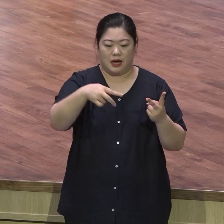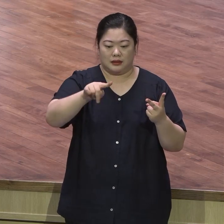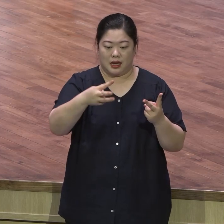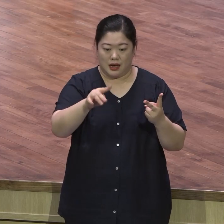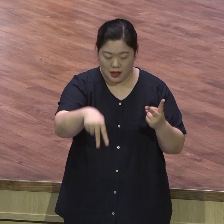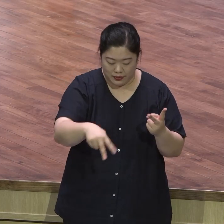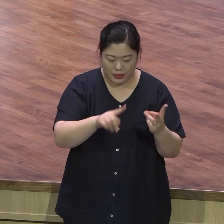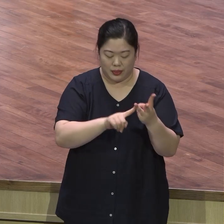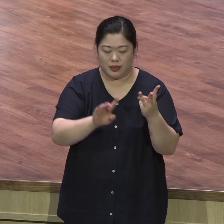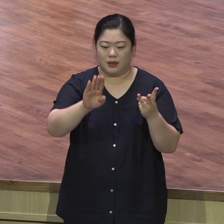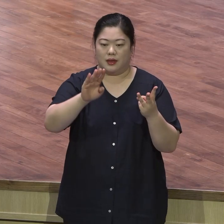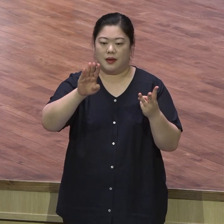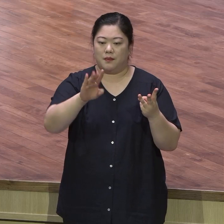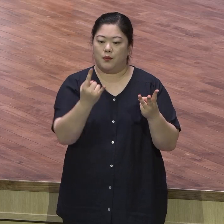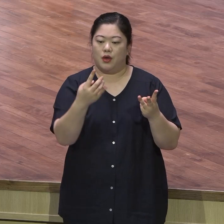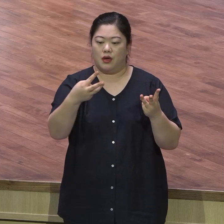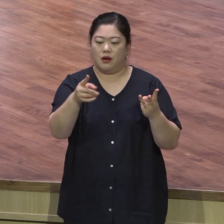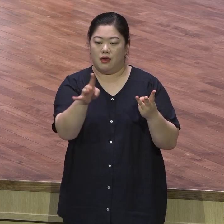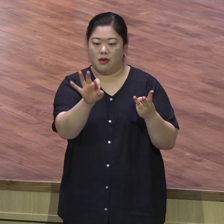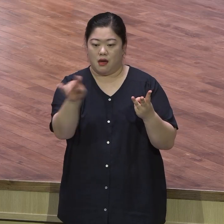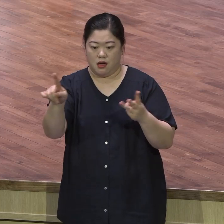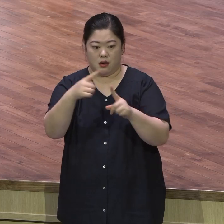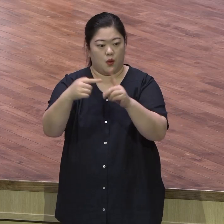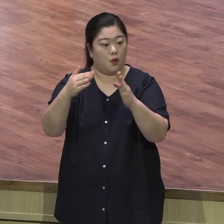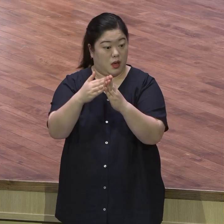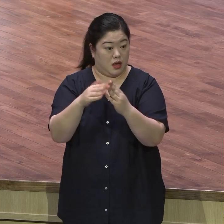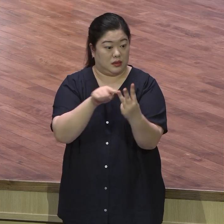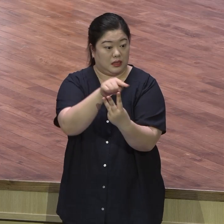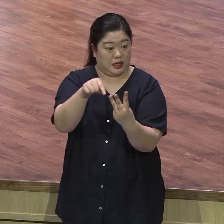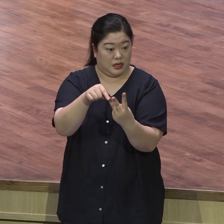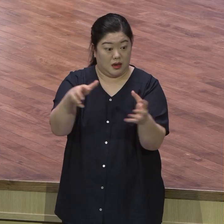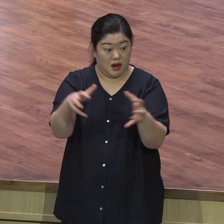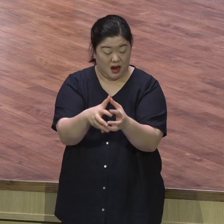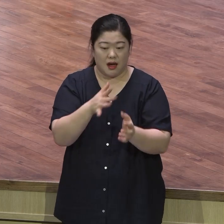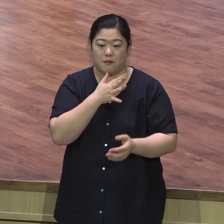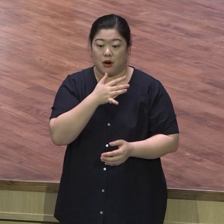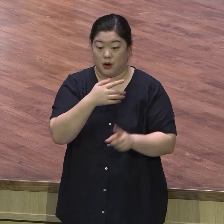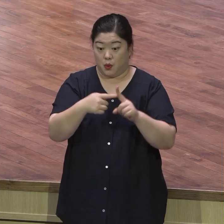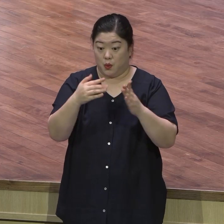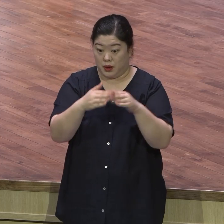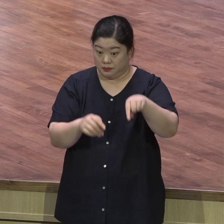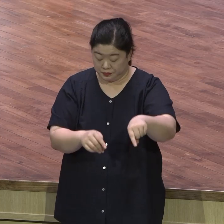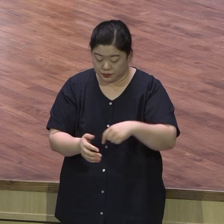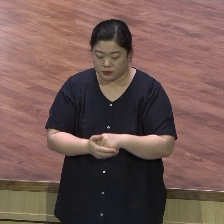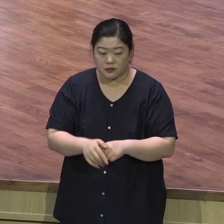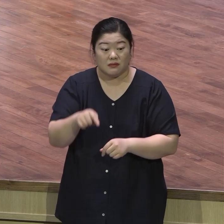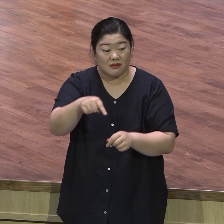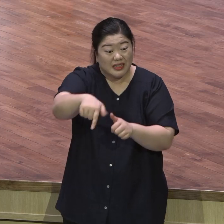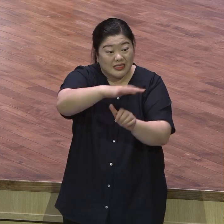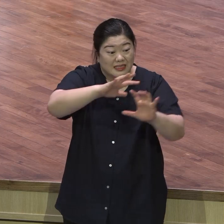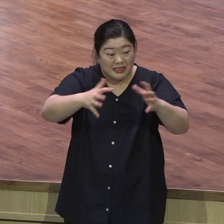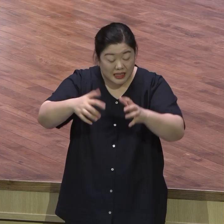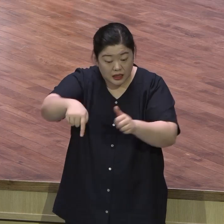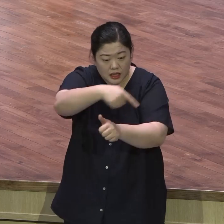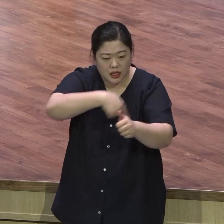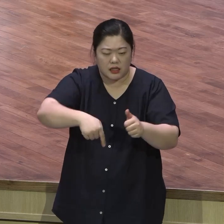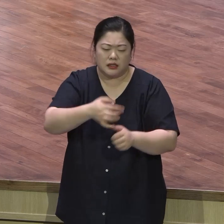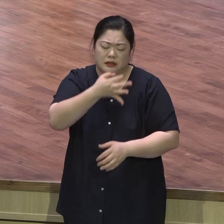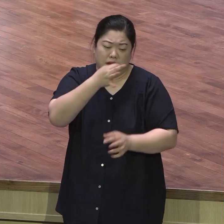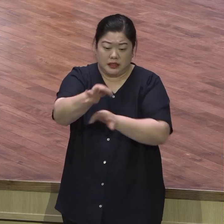교회들이 남아서 흥신한 것이 아니었어요. 환란의 많은 시련 가운데 극심한 가난 가운데